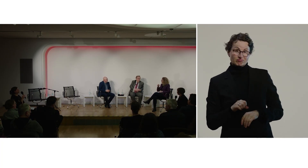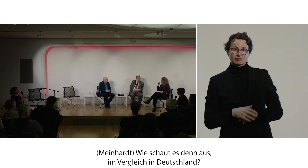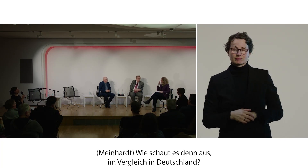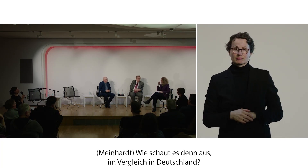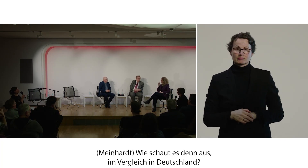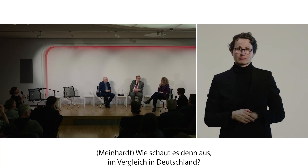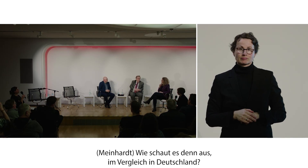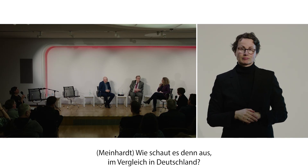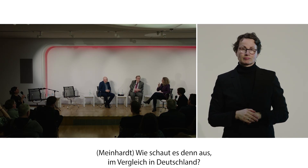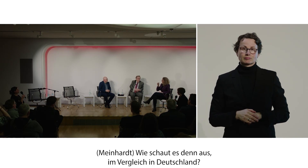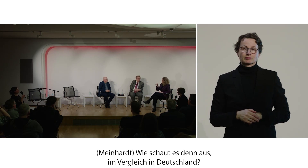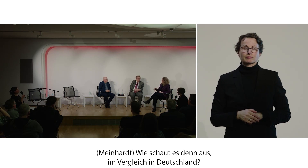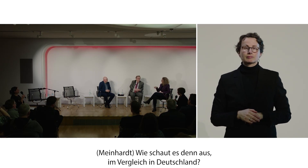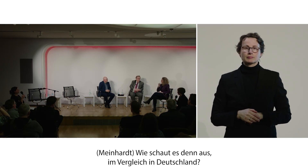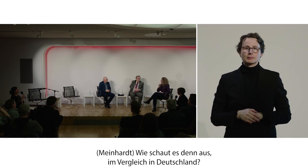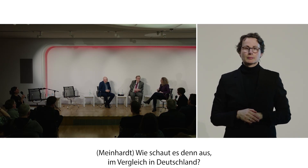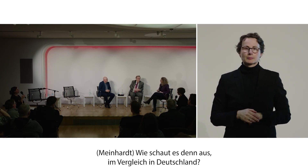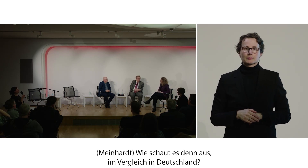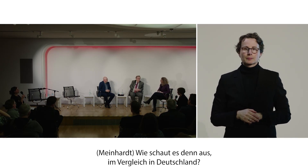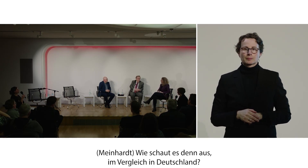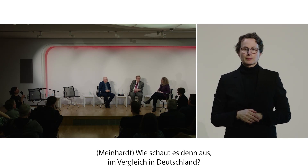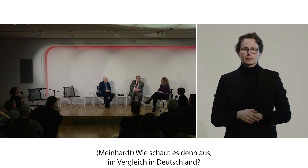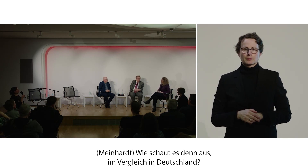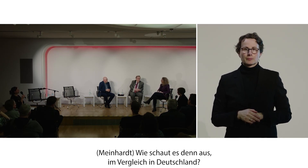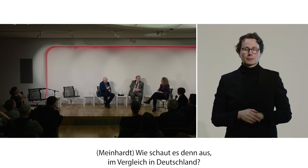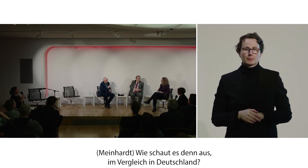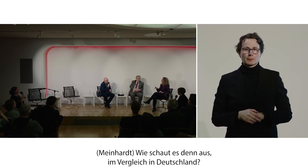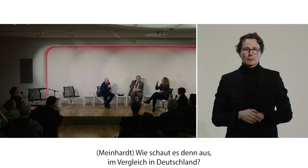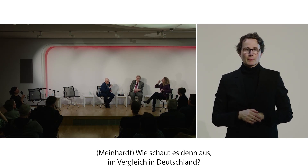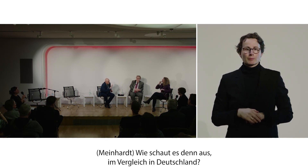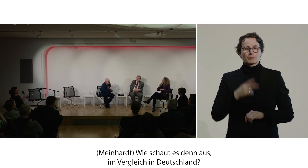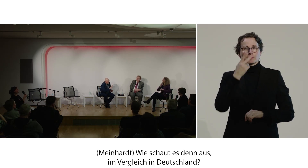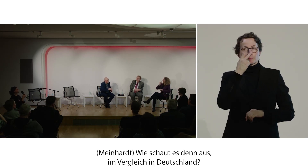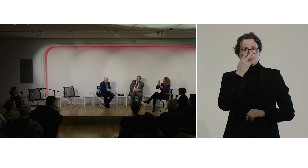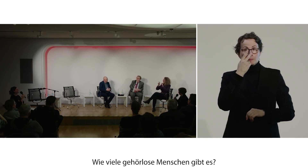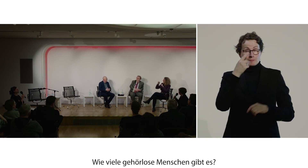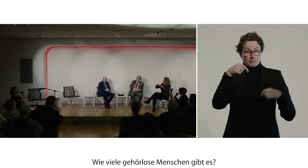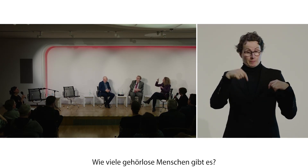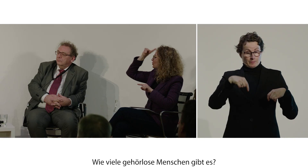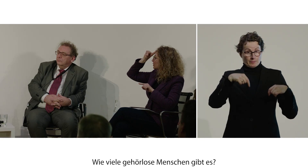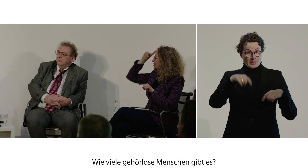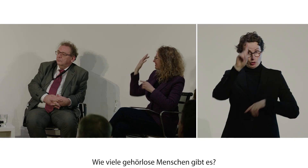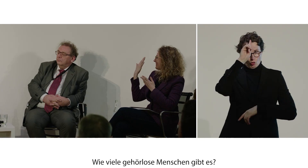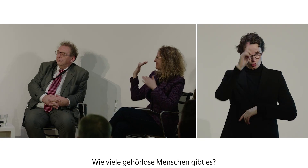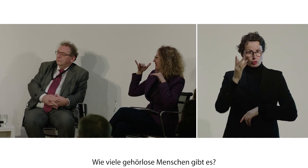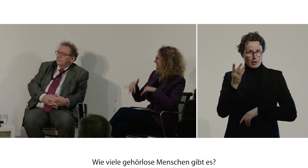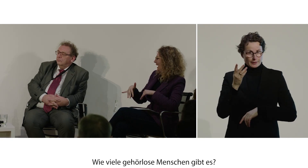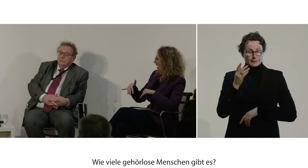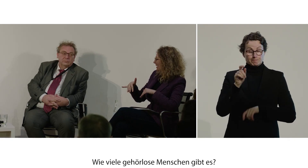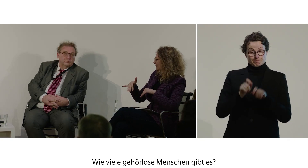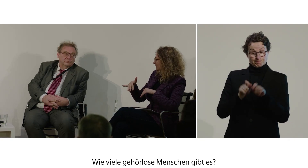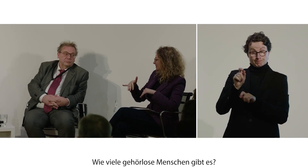Wie schaut das denn aus im Vergleich in Deutschland? Gehörlose Menschen,